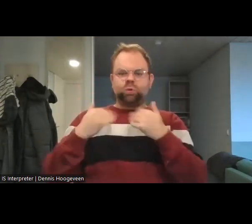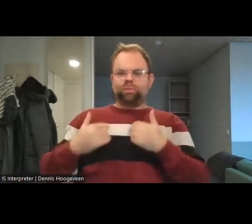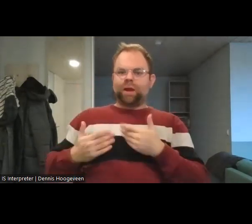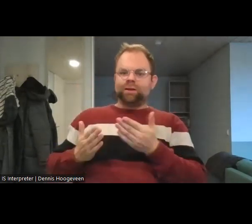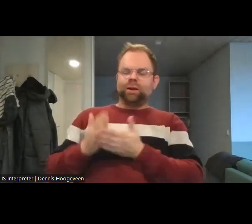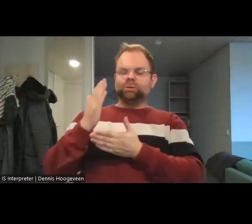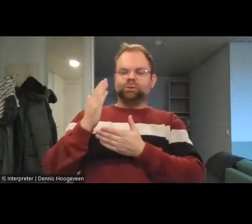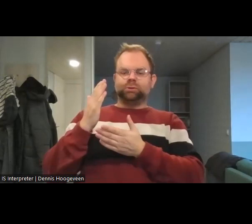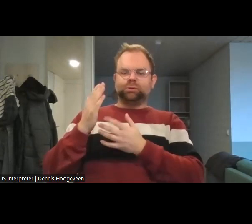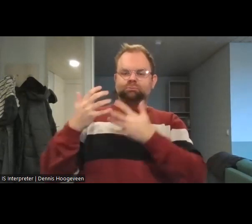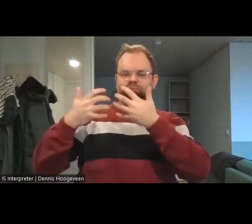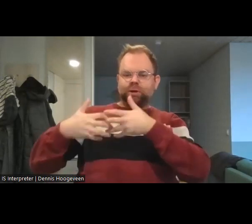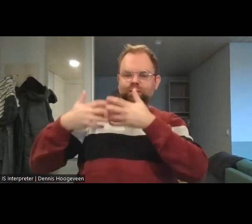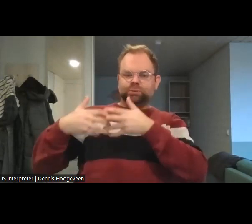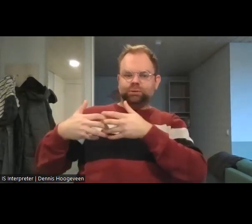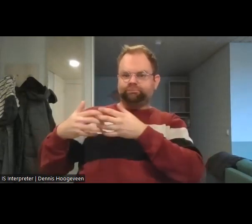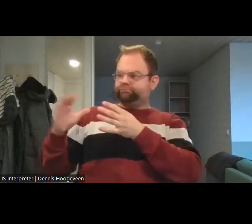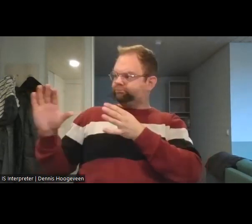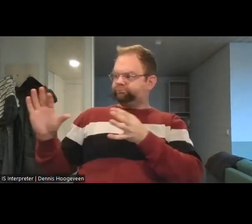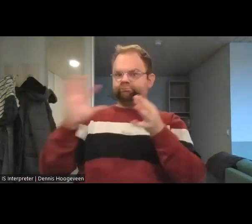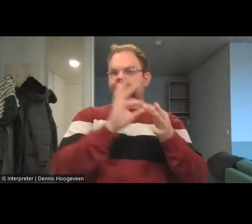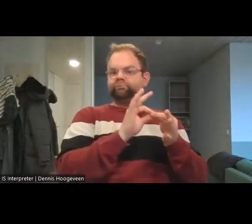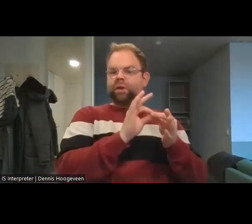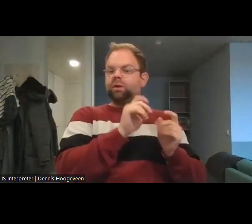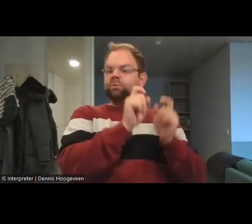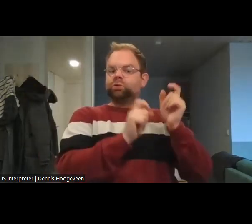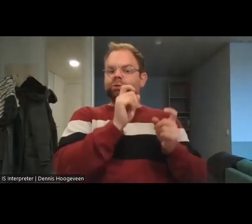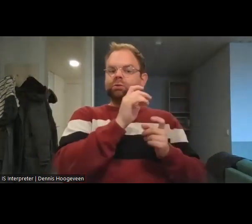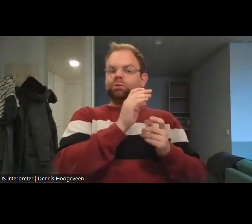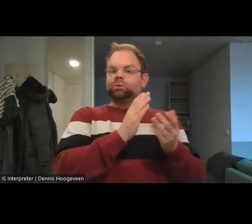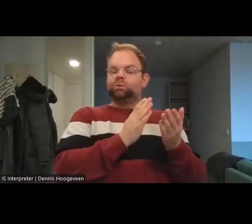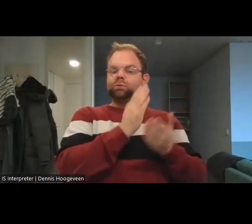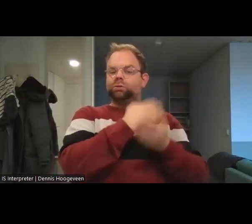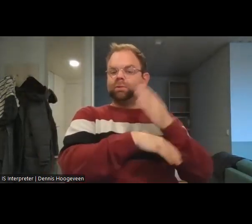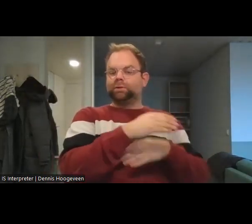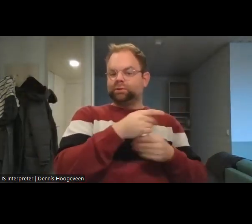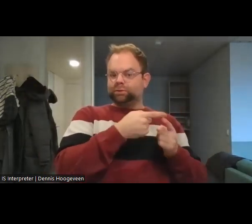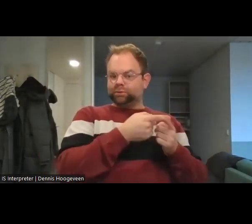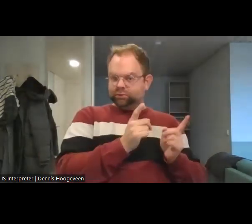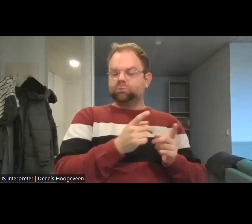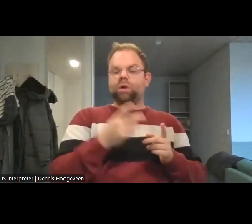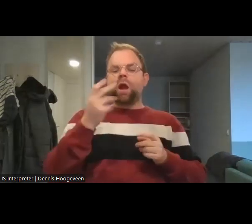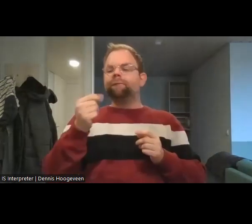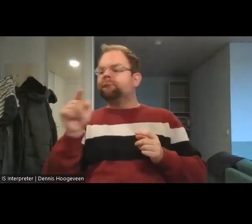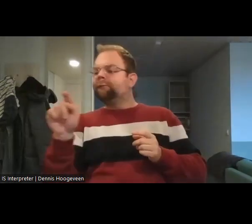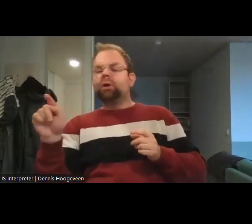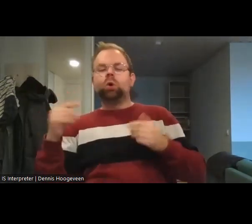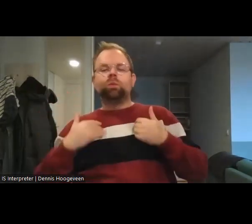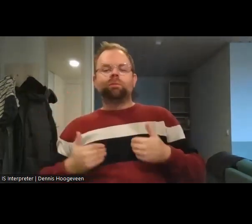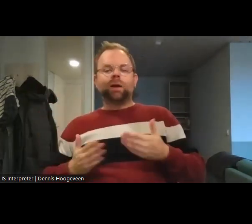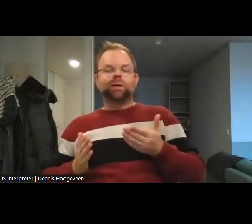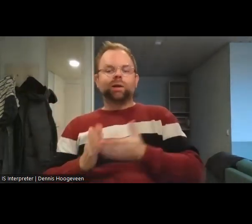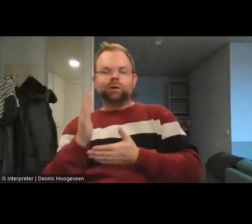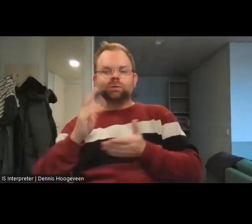ou d'autres traités de droits humains pour utiliser, pour avoir un effet de